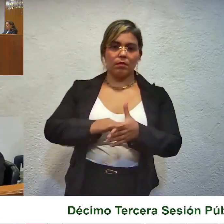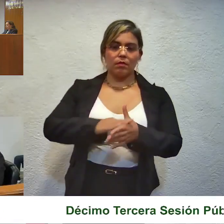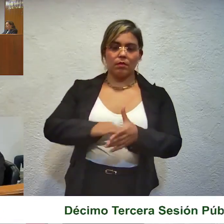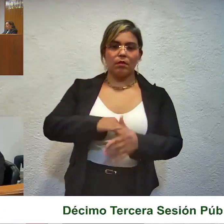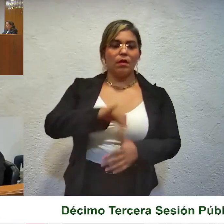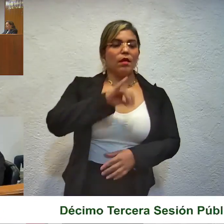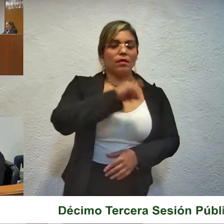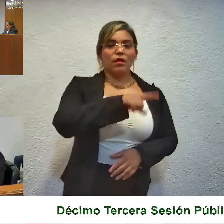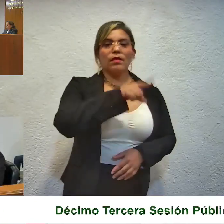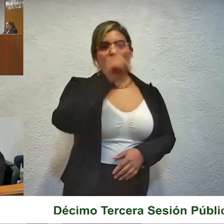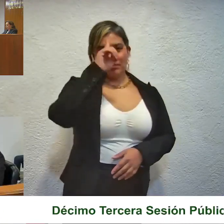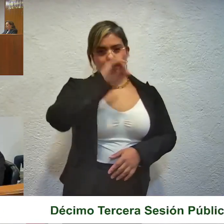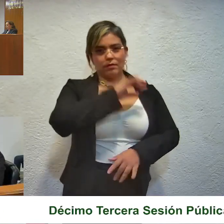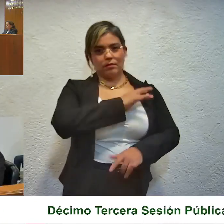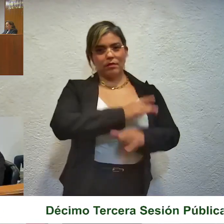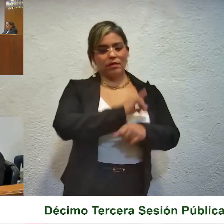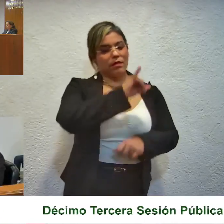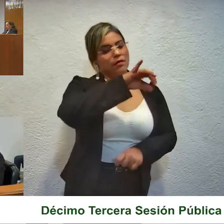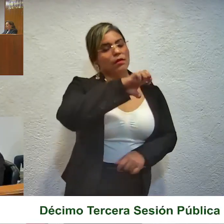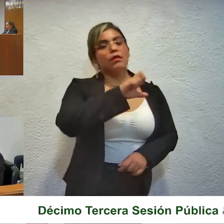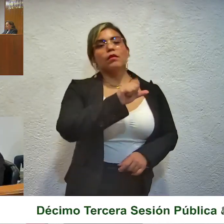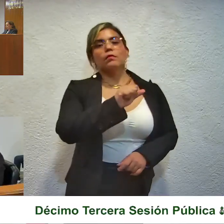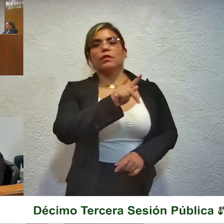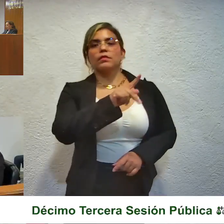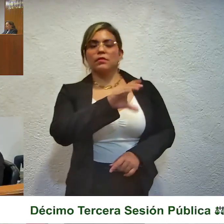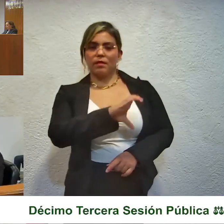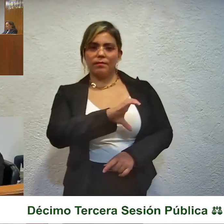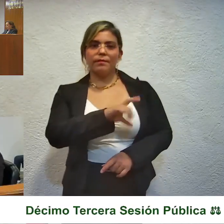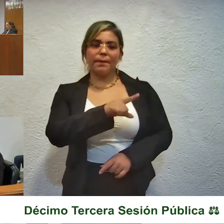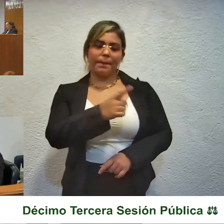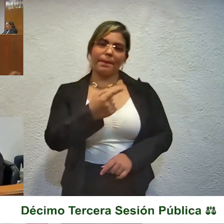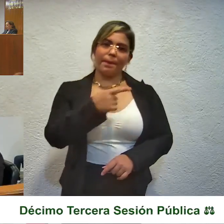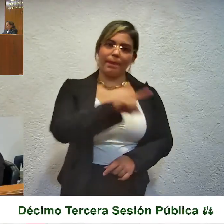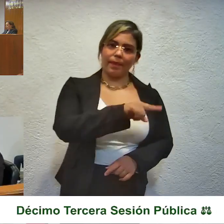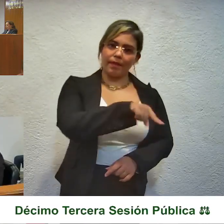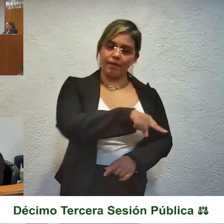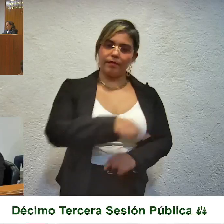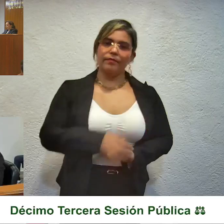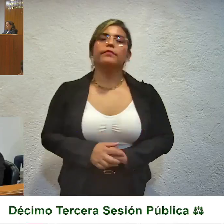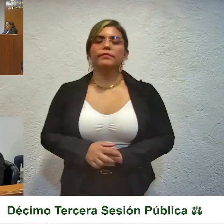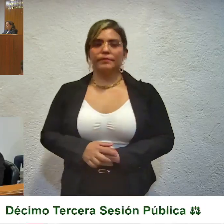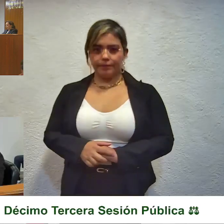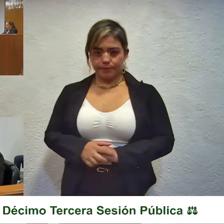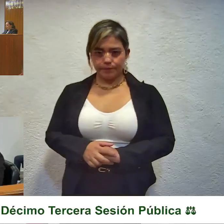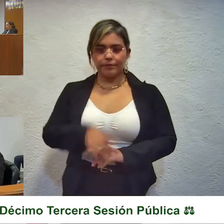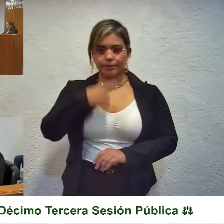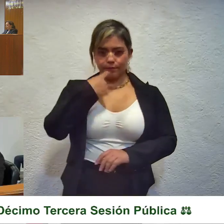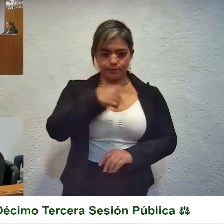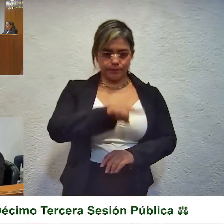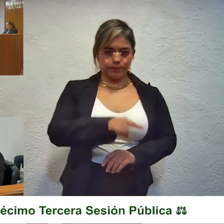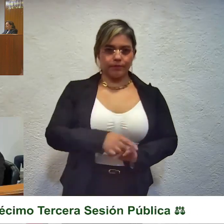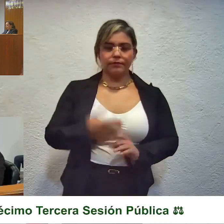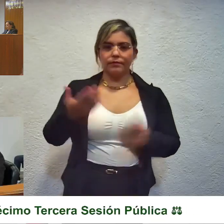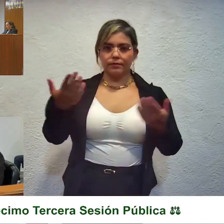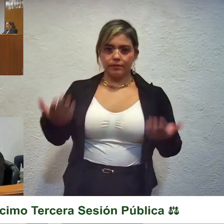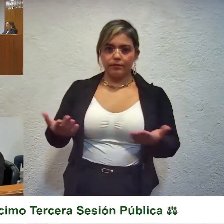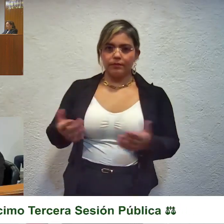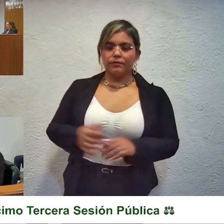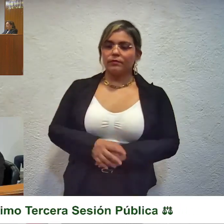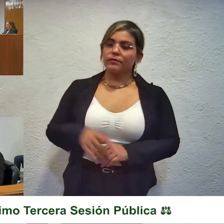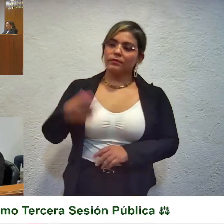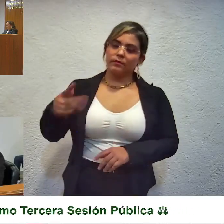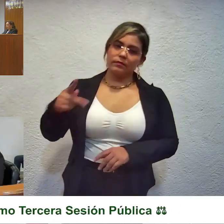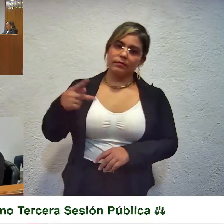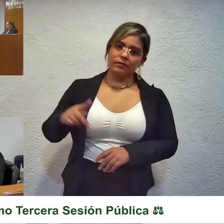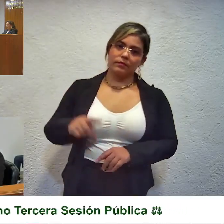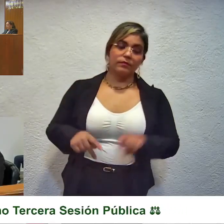del Instituto Electoral y de Participación Ciudadana del Estado de Guerrero, con el consentimiento expreso de la ciudadana, dato protegido, en